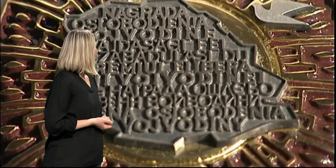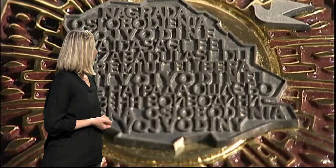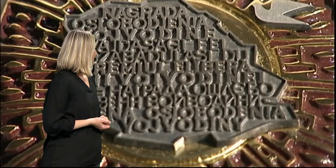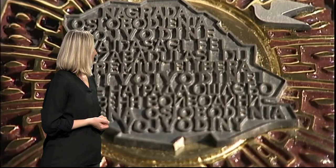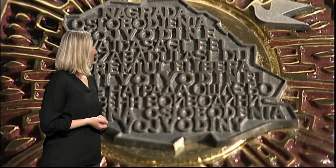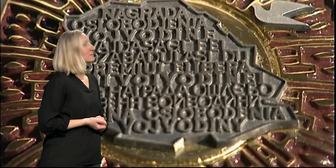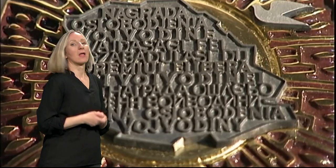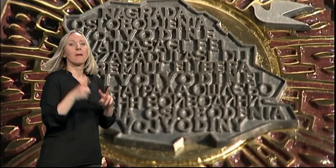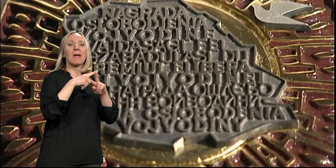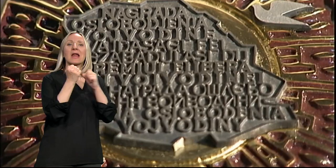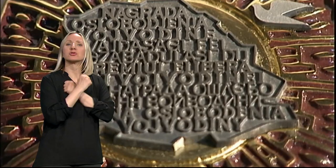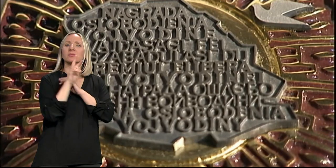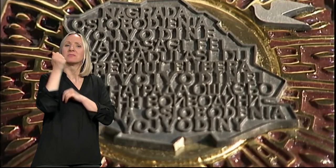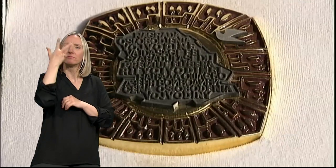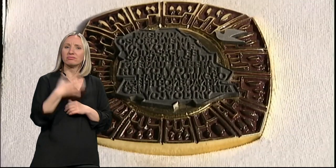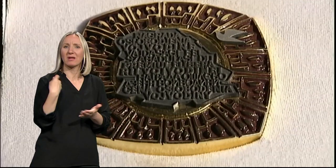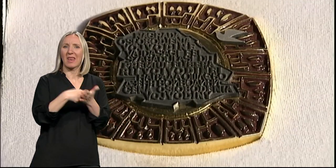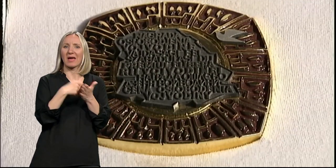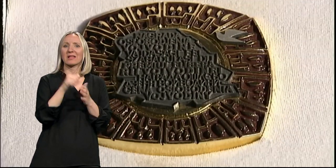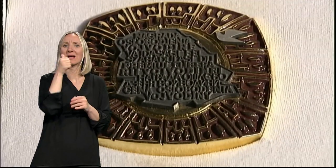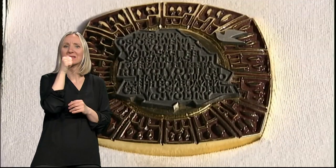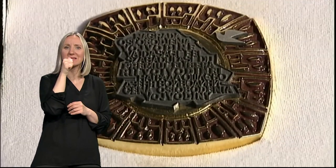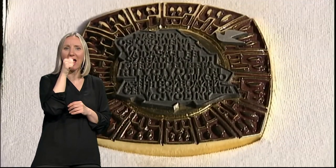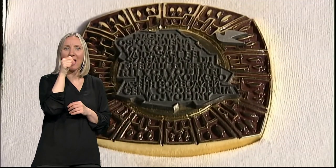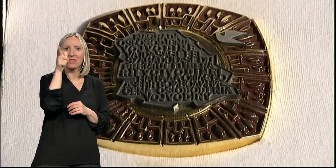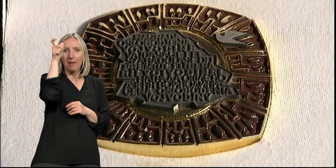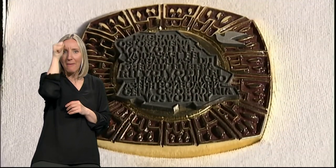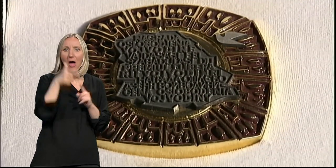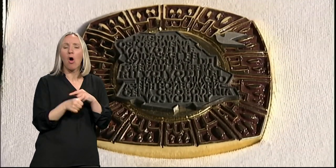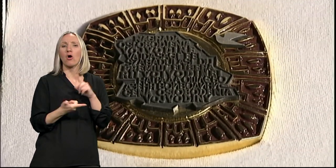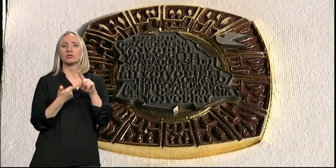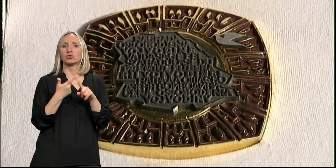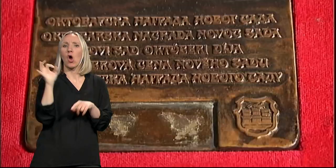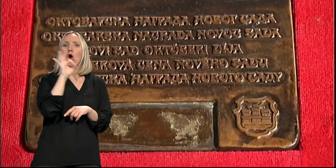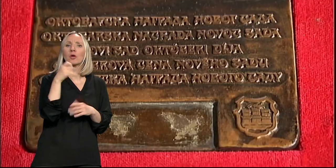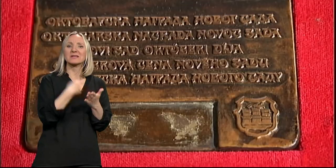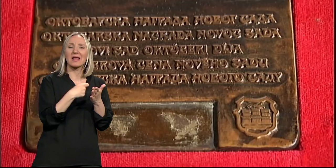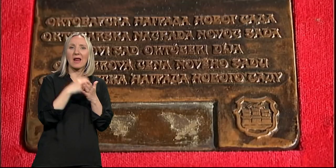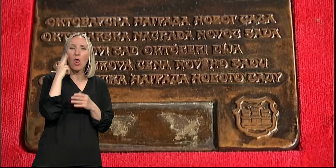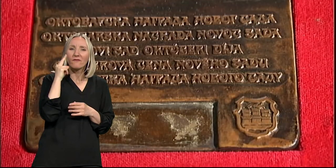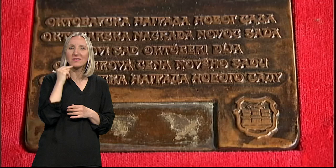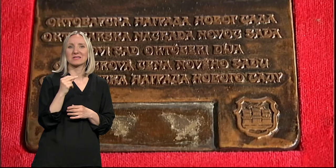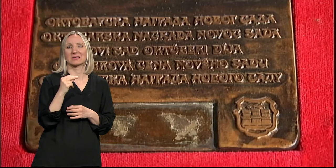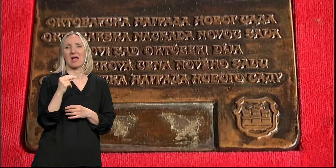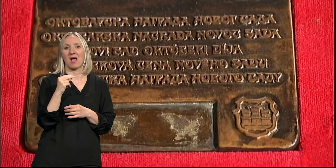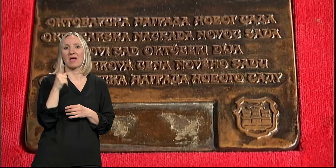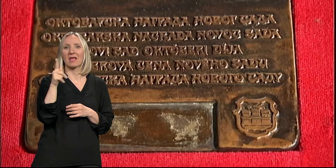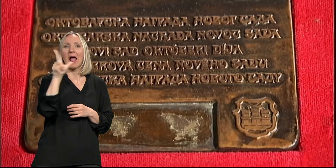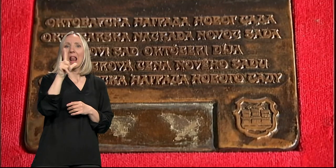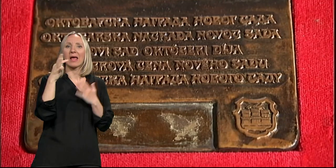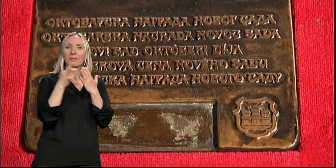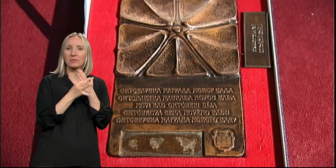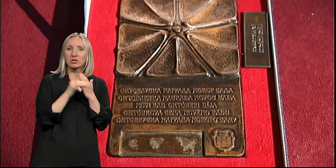Iza Pera Zupca su brojne nagrade, počev od Zlatnog Beočuga preko Oktobarske nagrade Novog Sada, pa do Lenkinog prstena